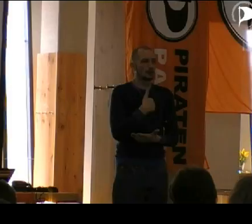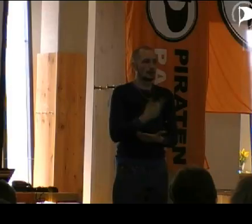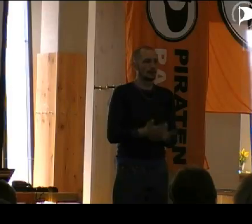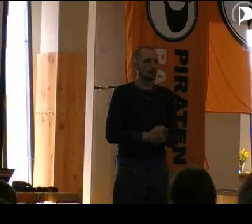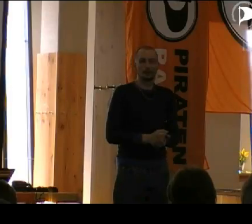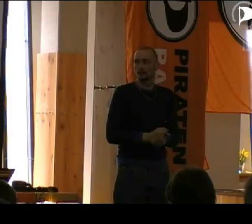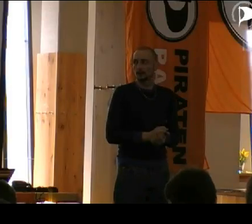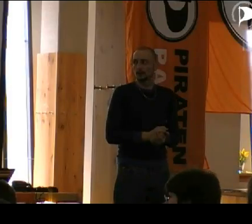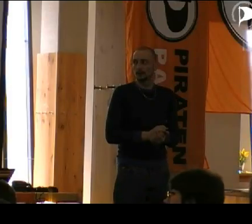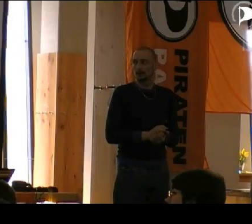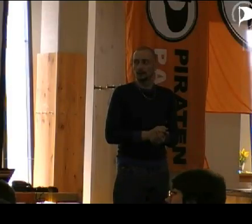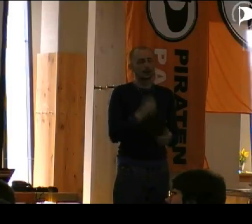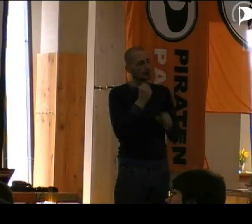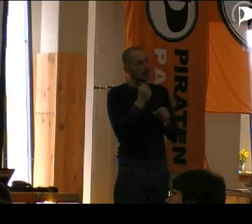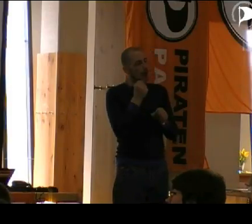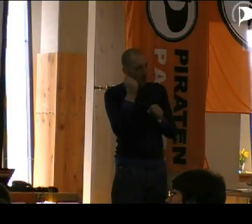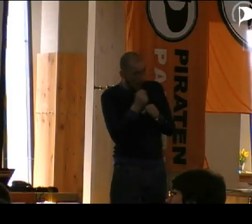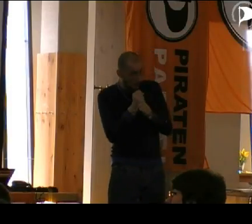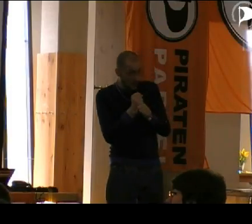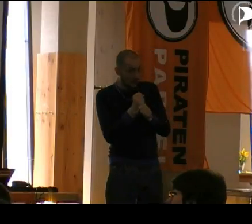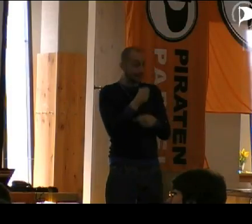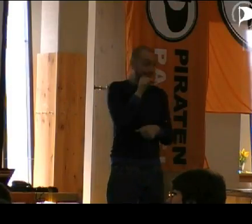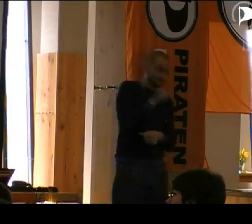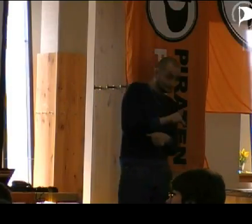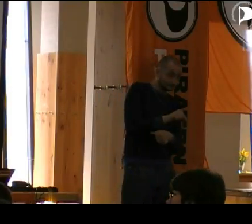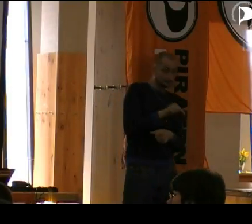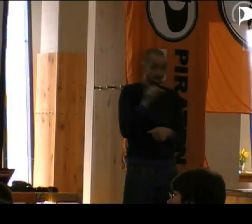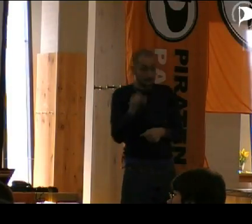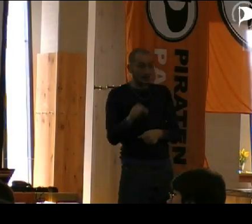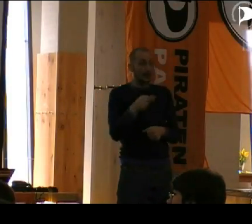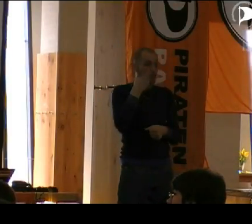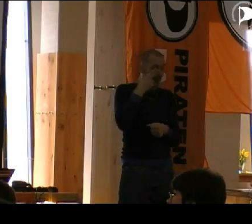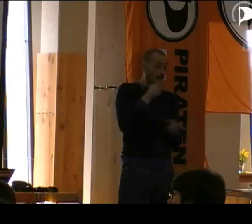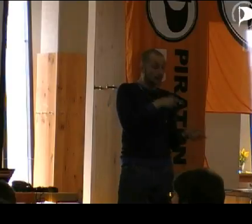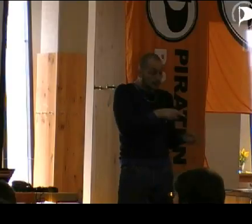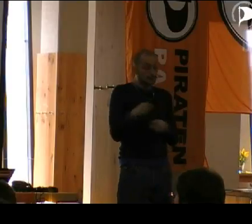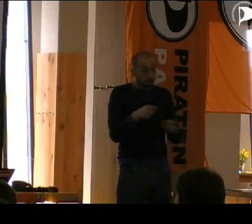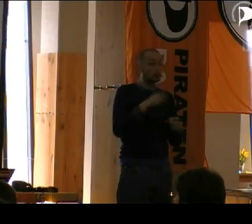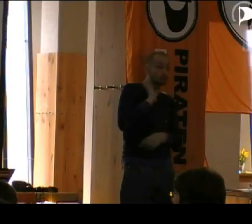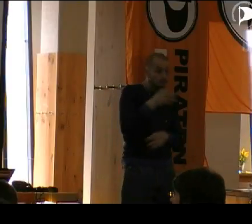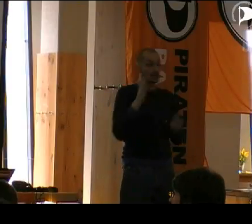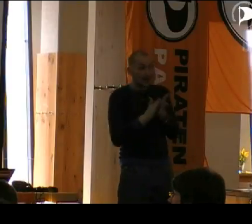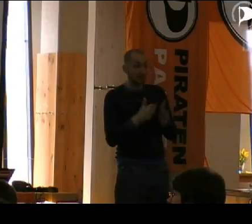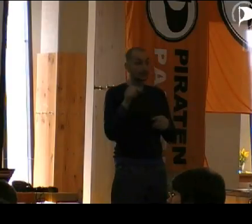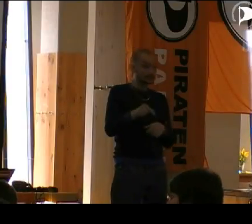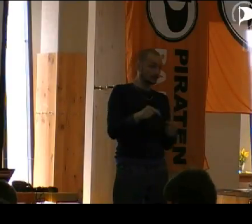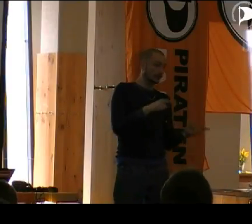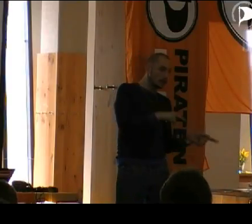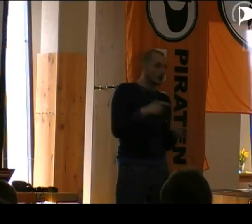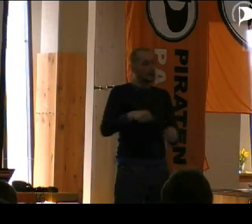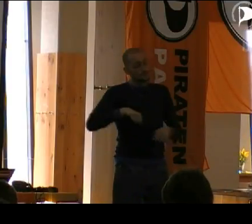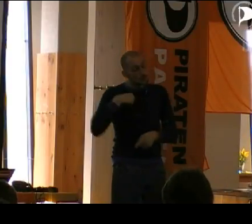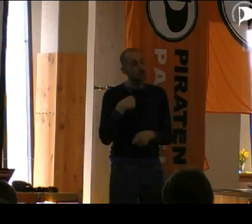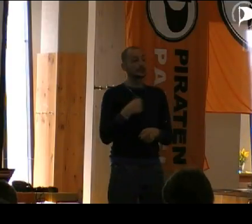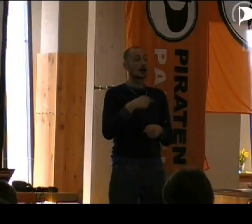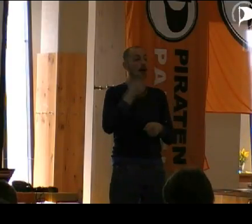tätigkeit und beruf immer mindestens ein auge auf die piraten wehren konnte das heißt ich habe von morgens bis abends mehr oder weniger unseres